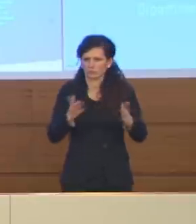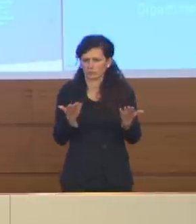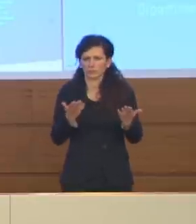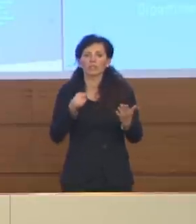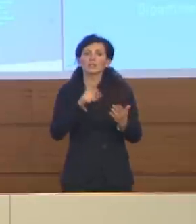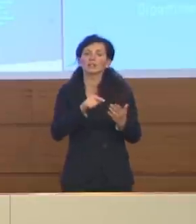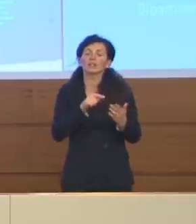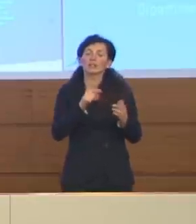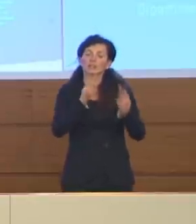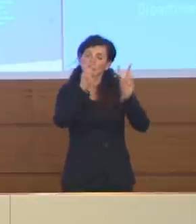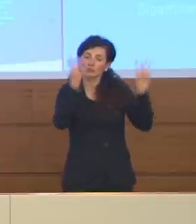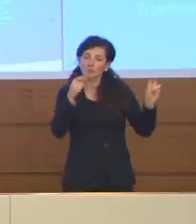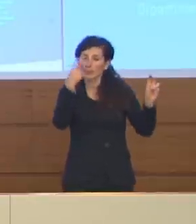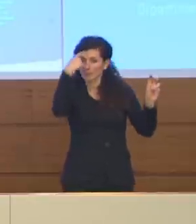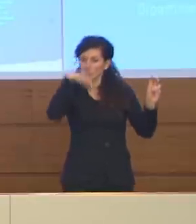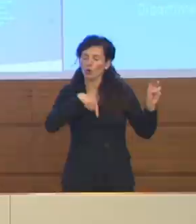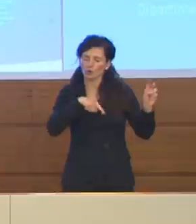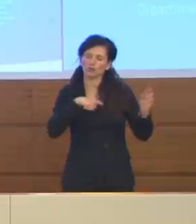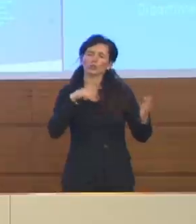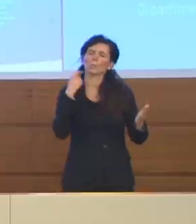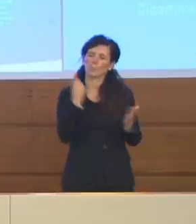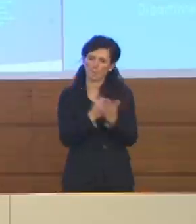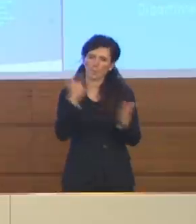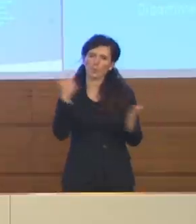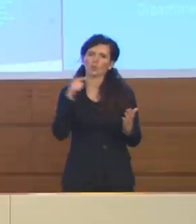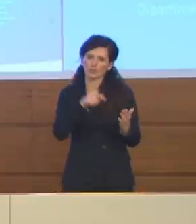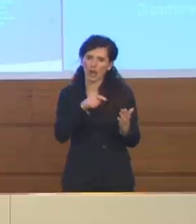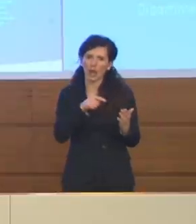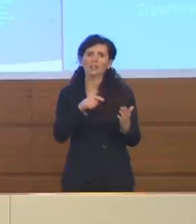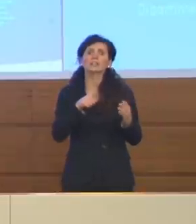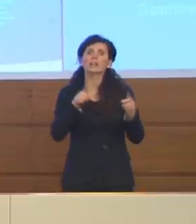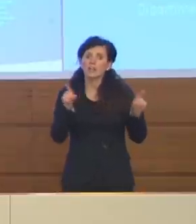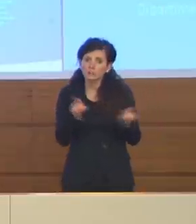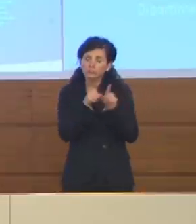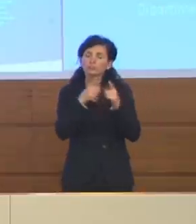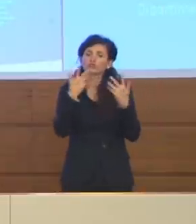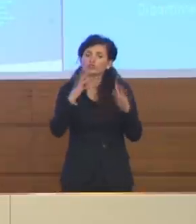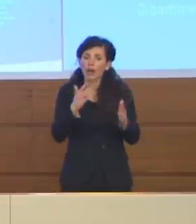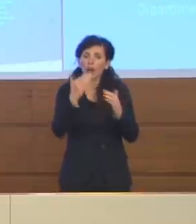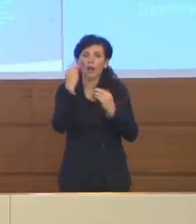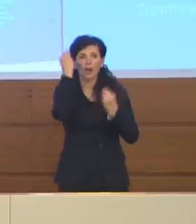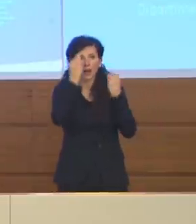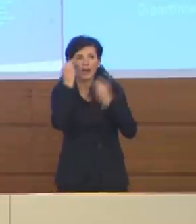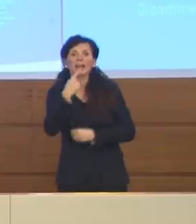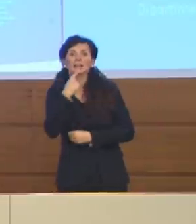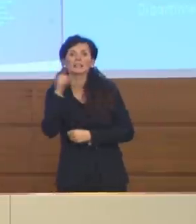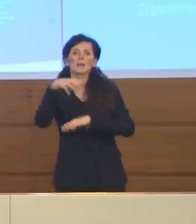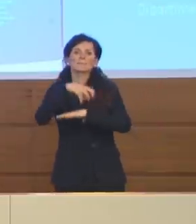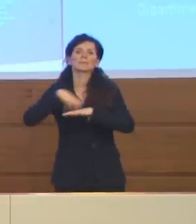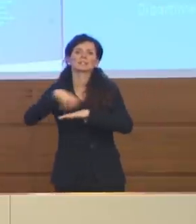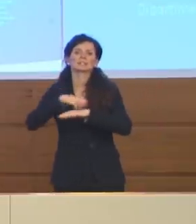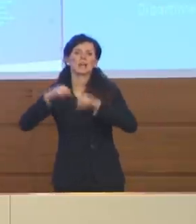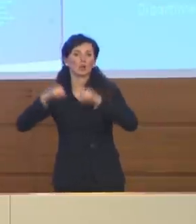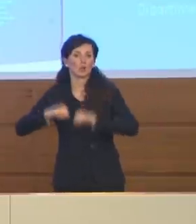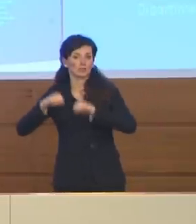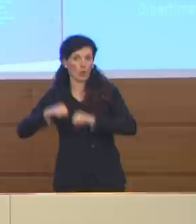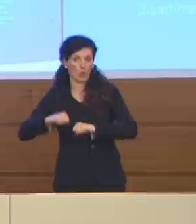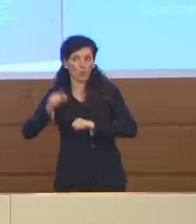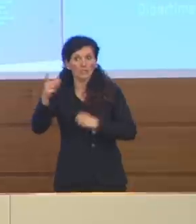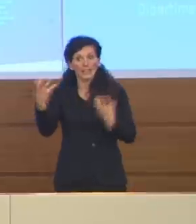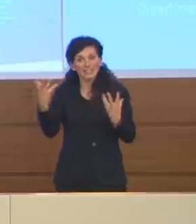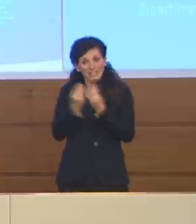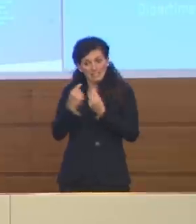centrale è un tema centrale per lo stesso ministero della salute che insieme a noi